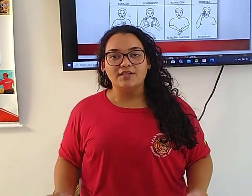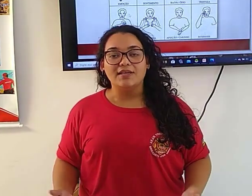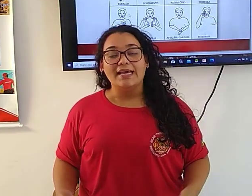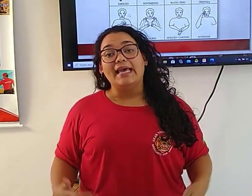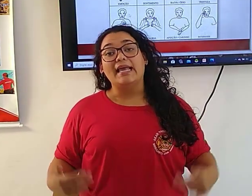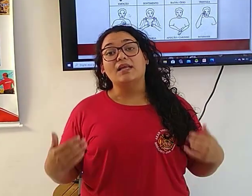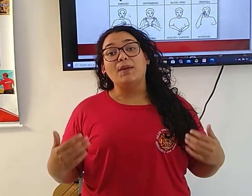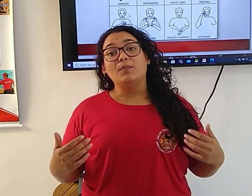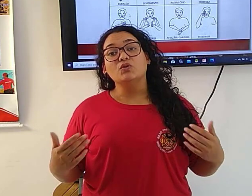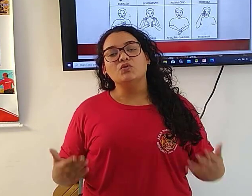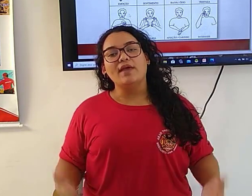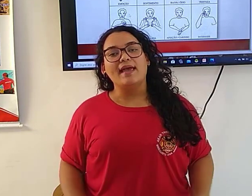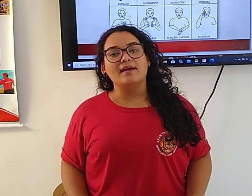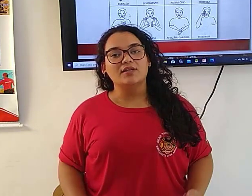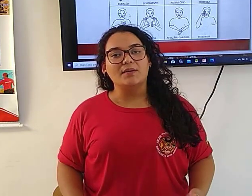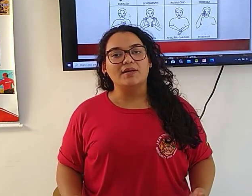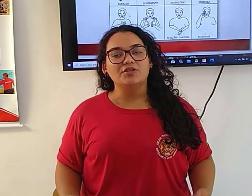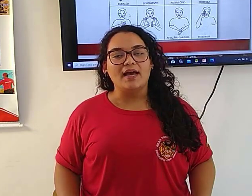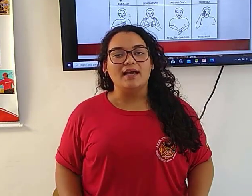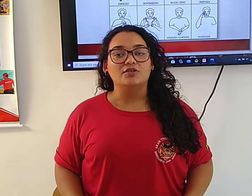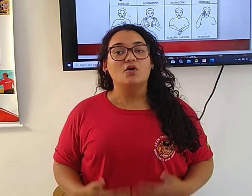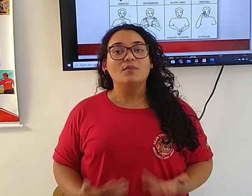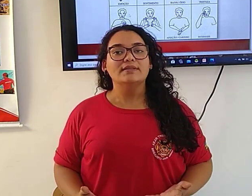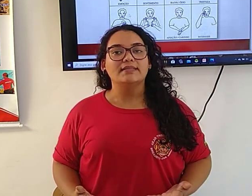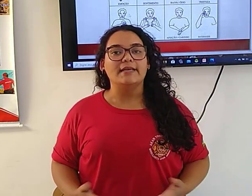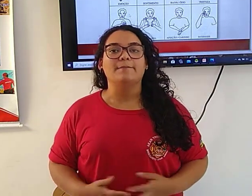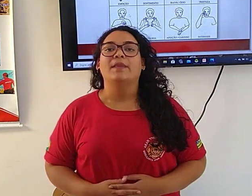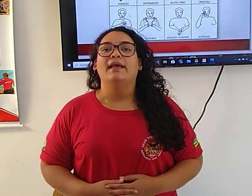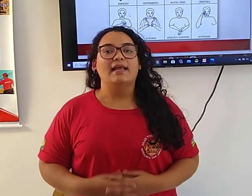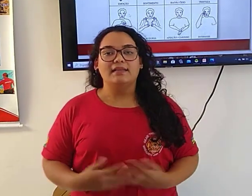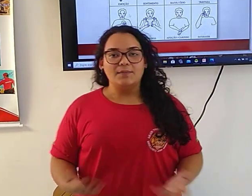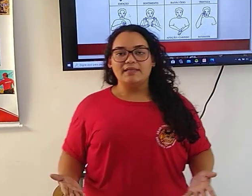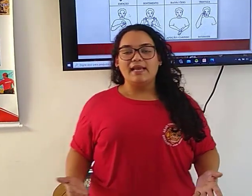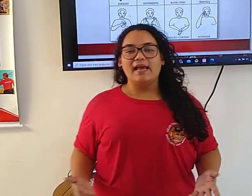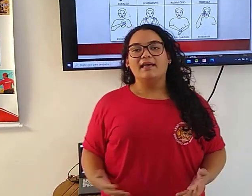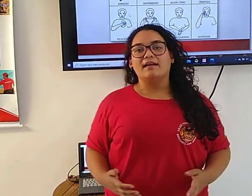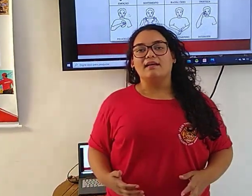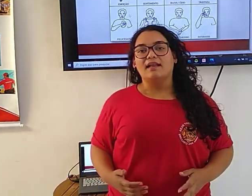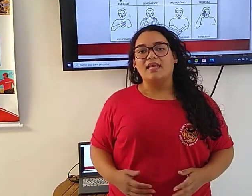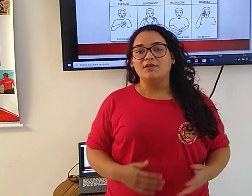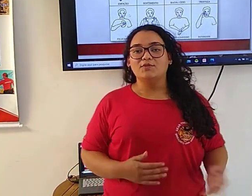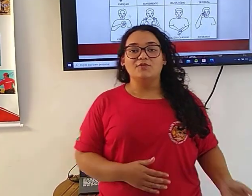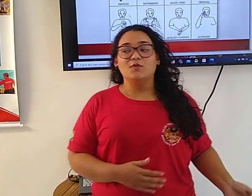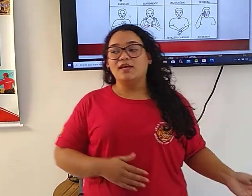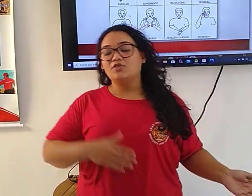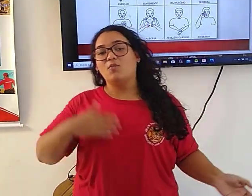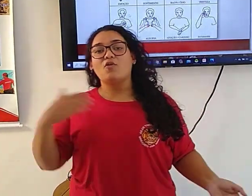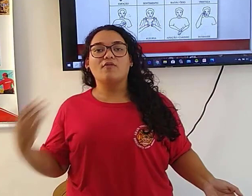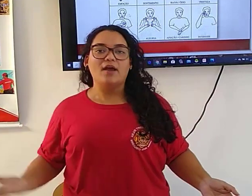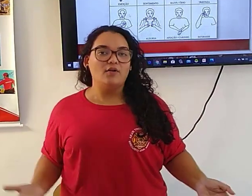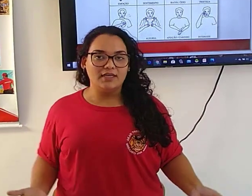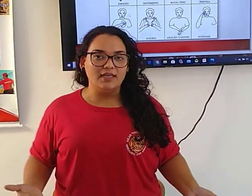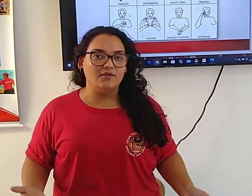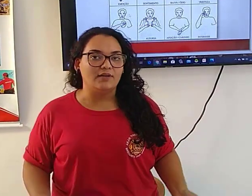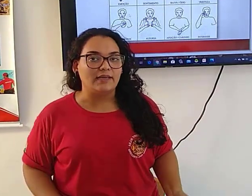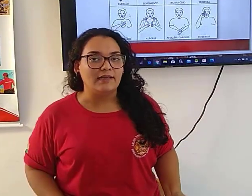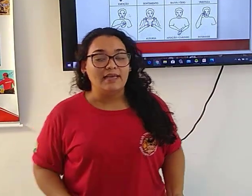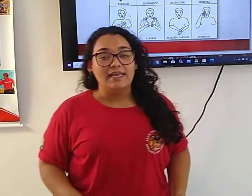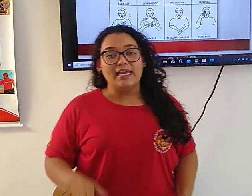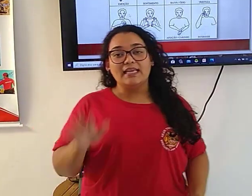Ela também possui regras gramaticais. Como assim? Ela também tem regra, ela tem a mesma dificuldade como qualquer outra língua, né? E aqueles 5